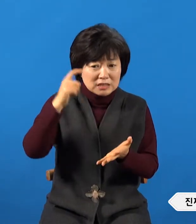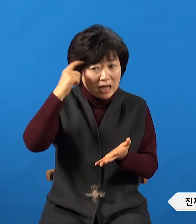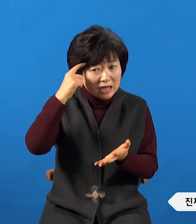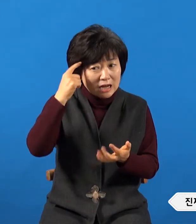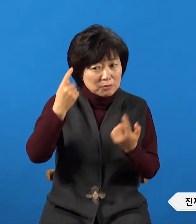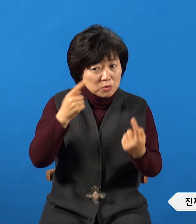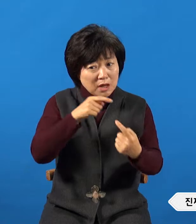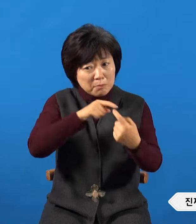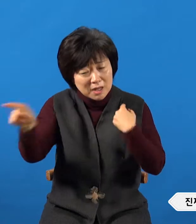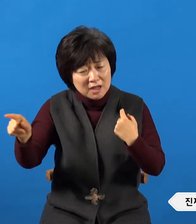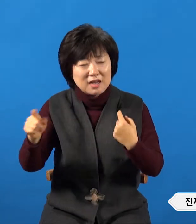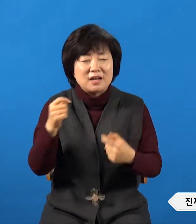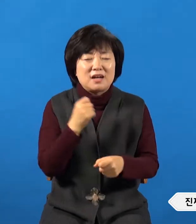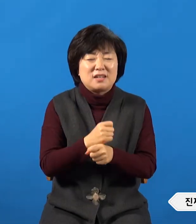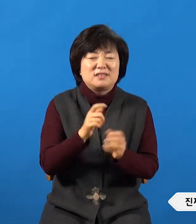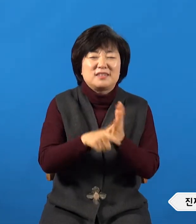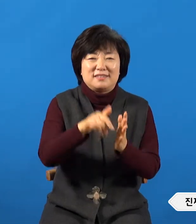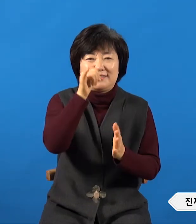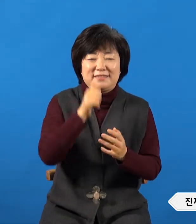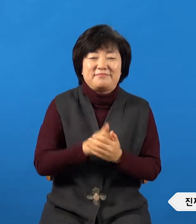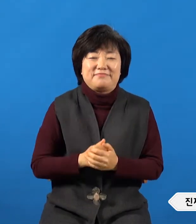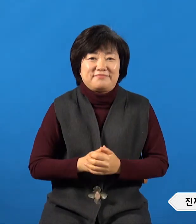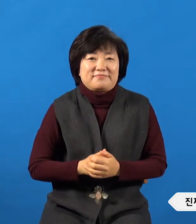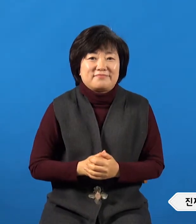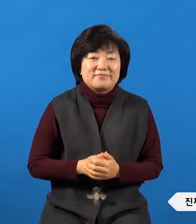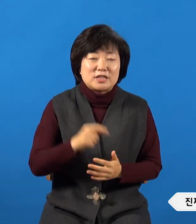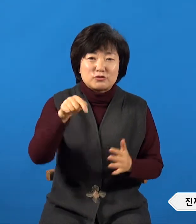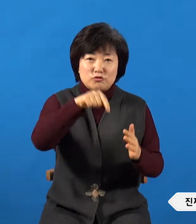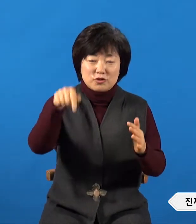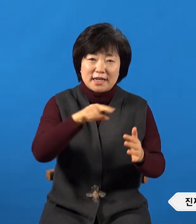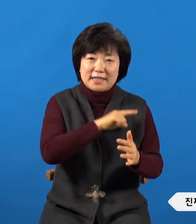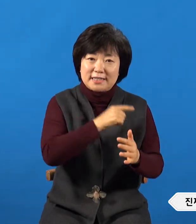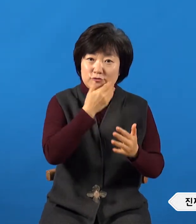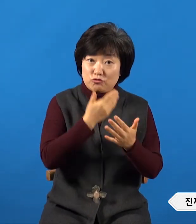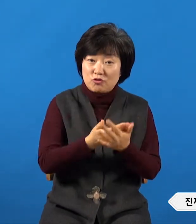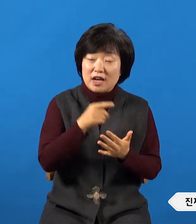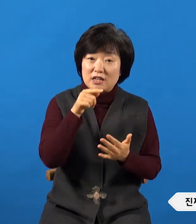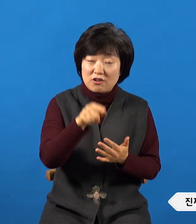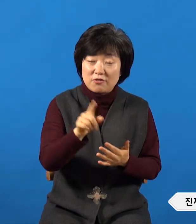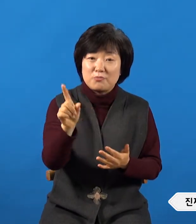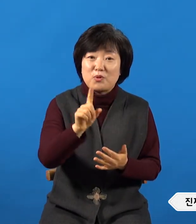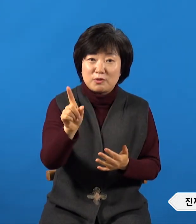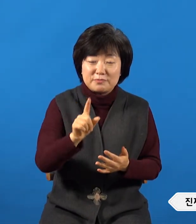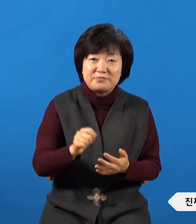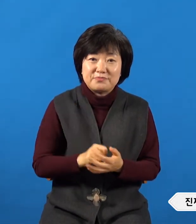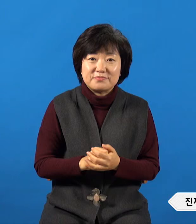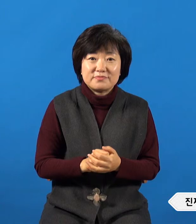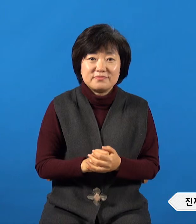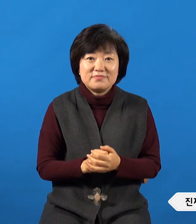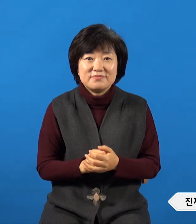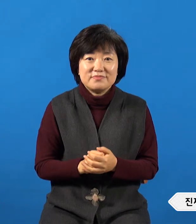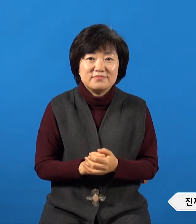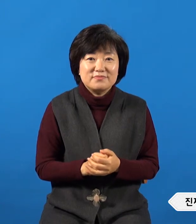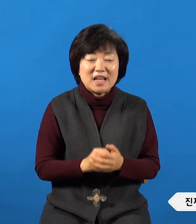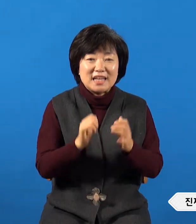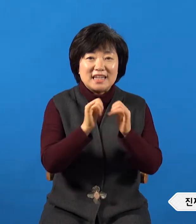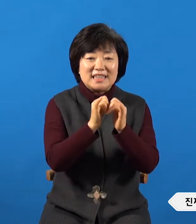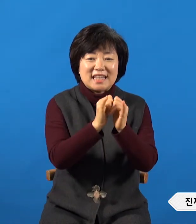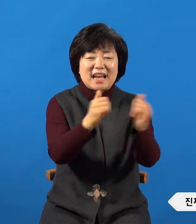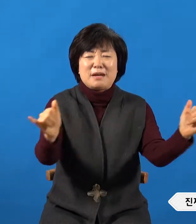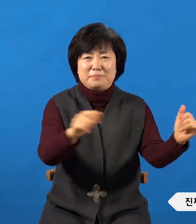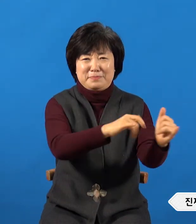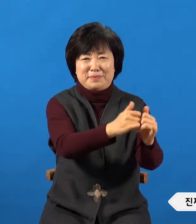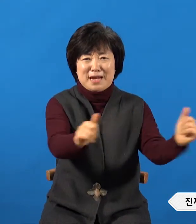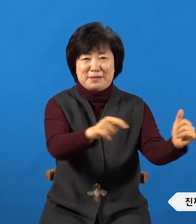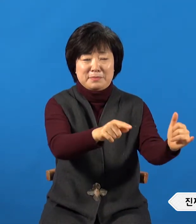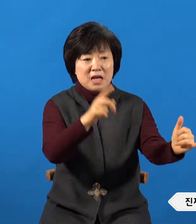생각대로 되지 않는 것들이 많이 있습니다. 그러나 그 중에 가장 중요한 것들이 있다고 한다면 바로